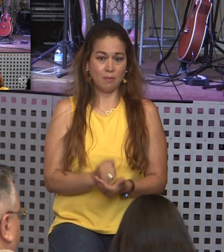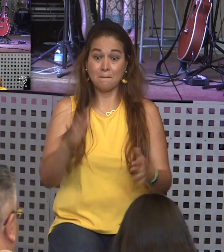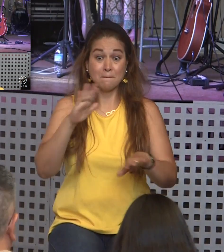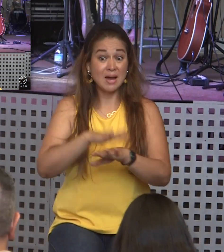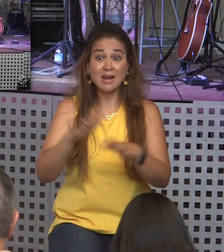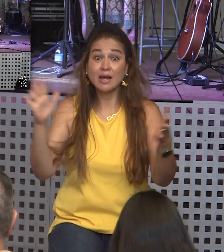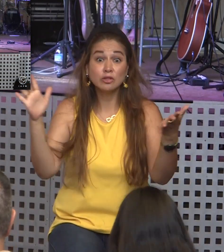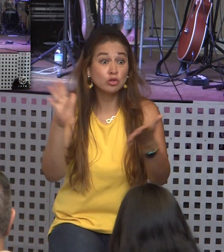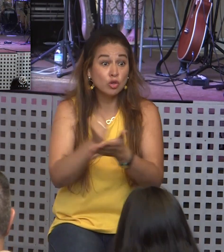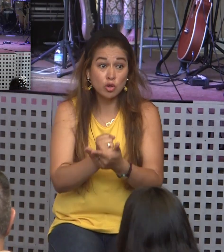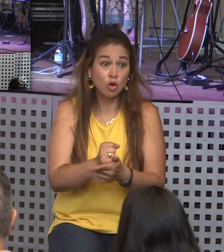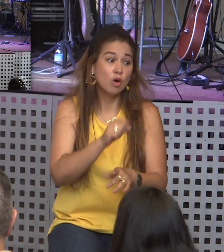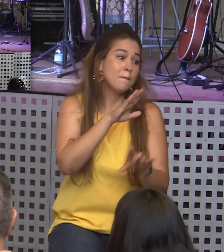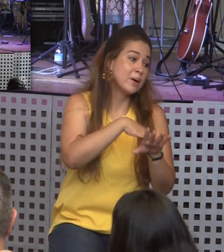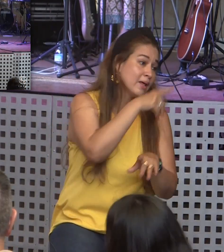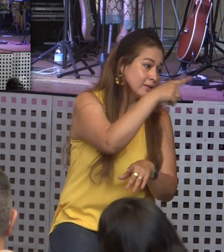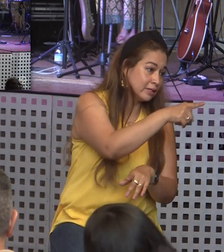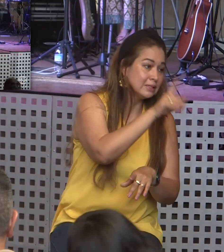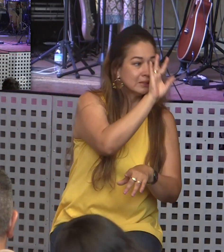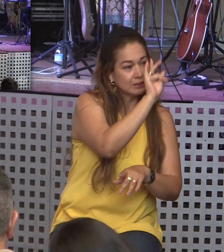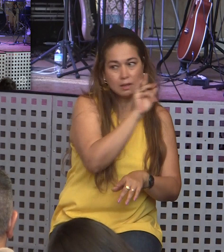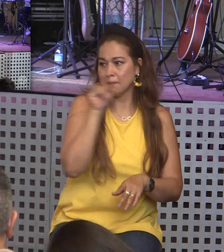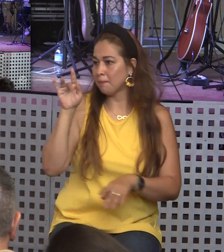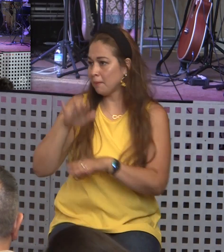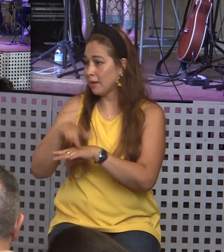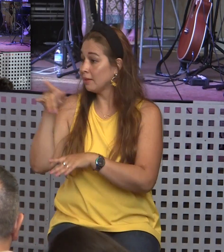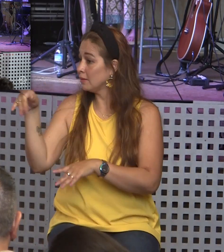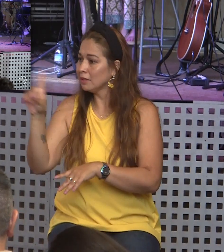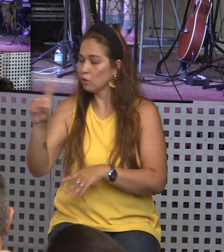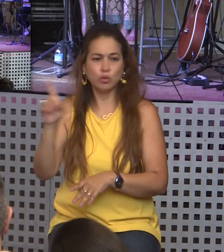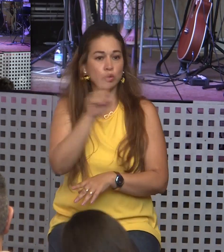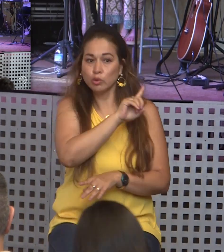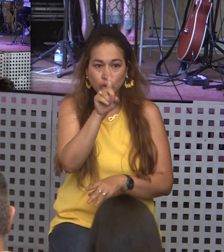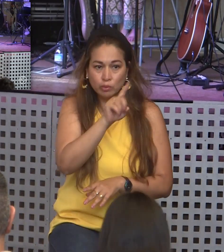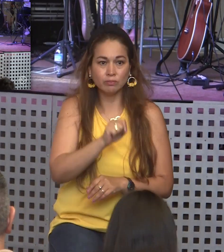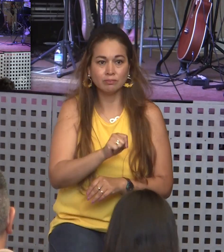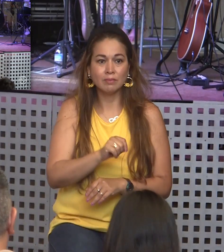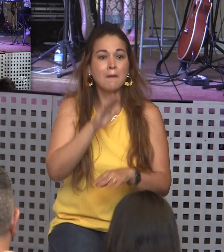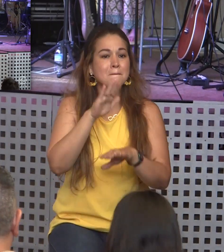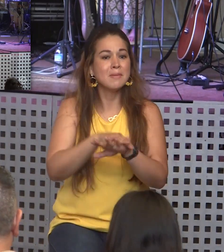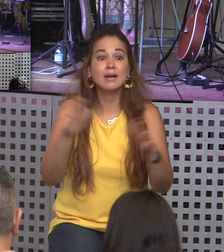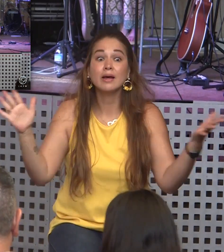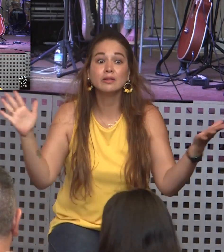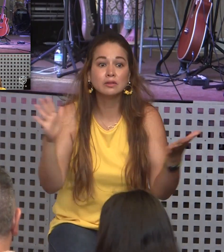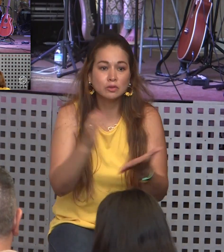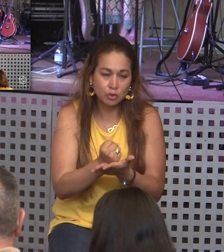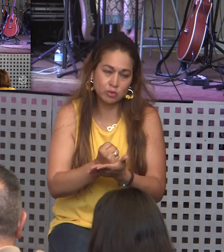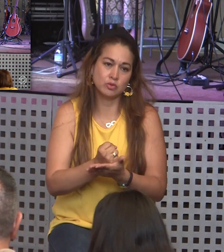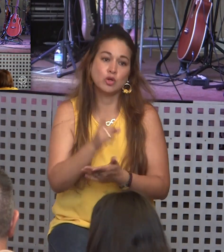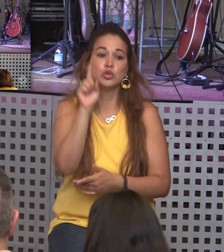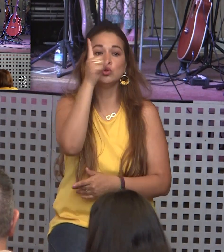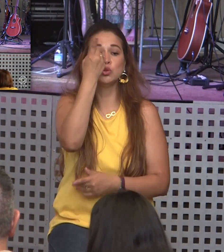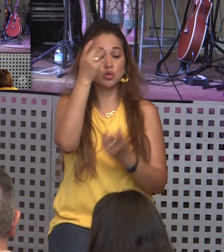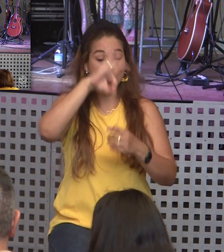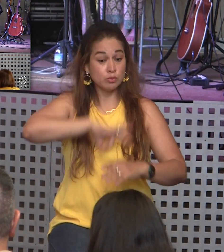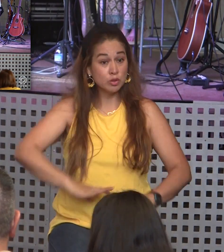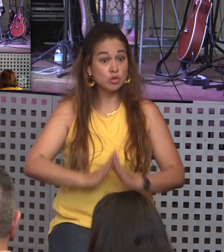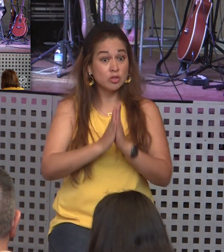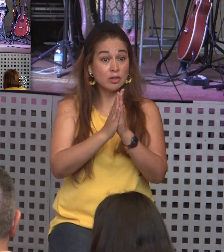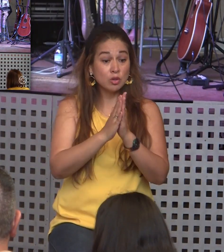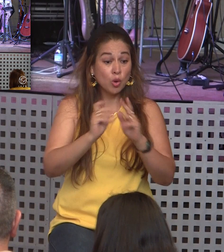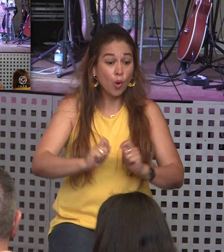ahí. Tampoco sé lo que entiendes por toda carne, pero mira, toda carne